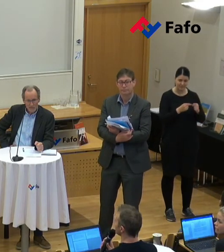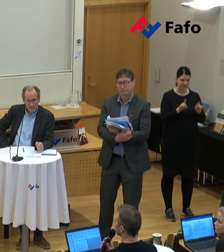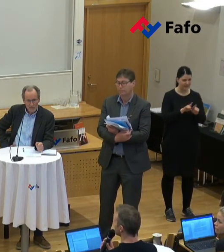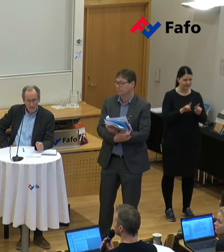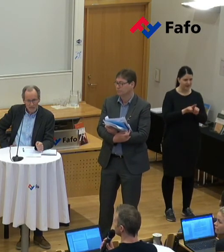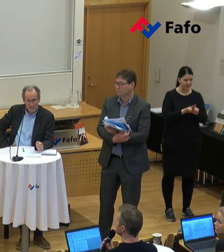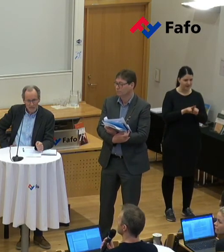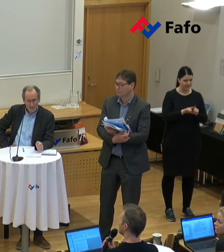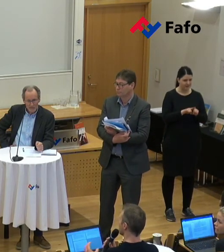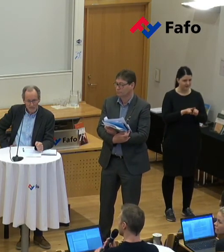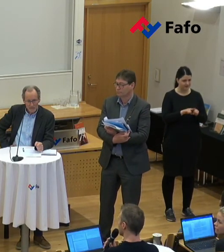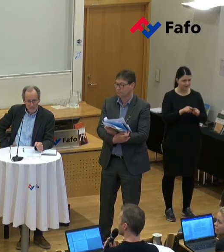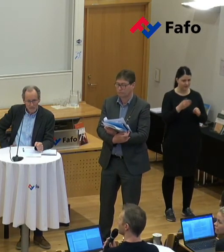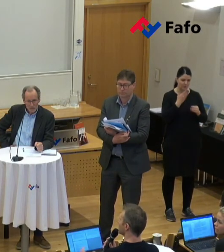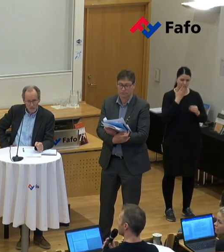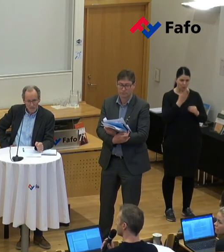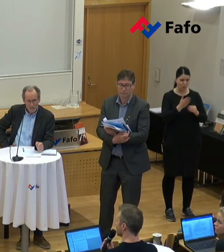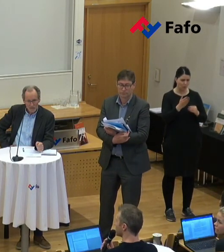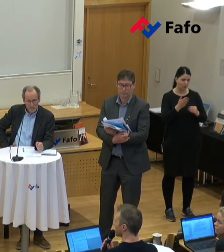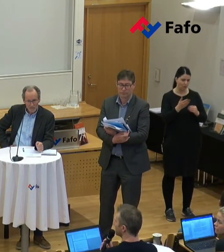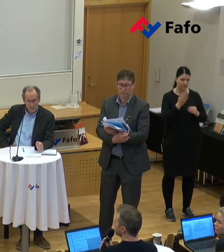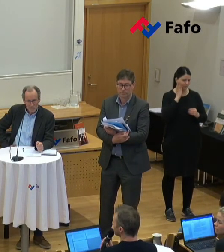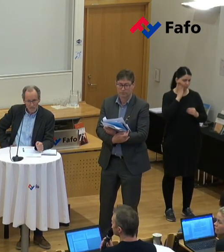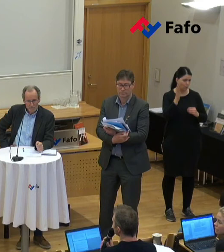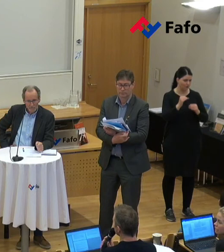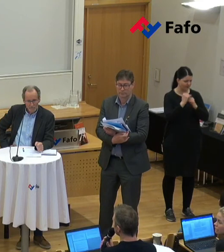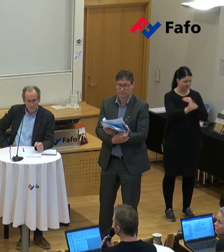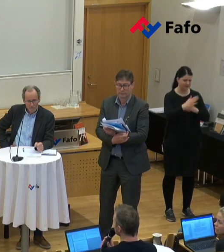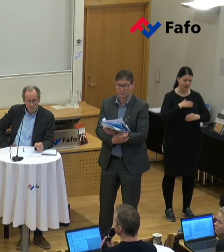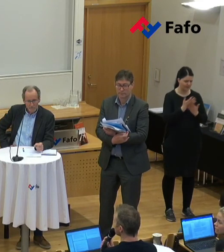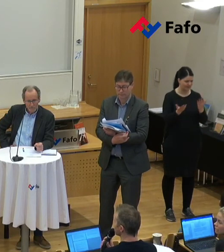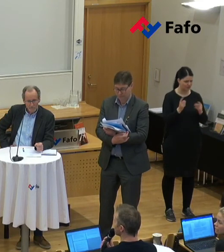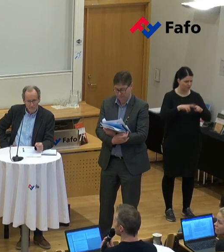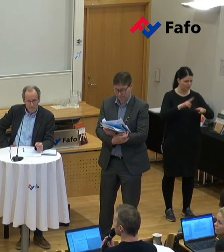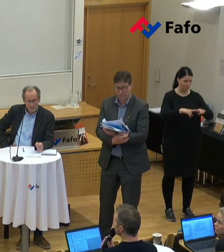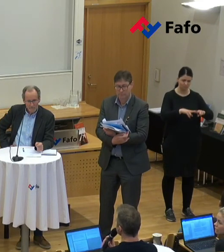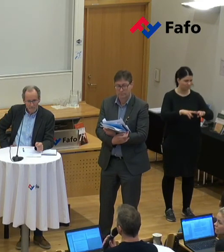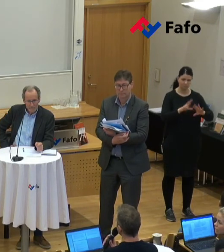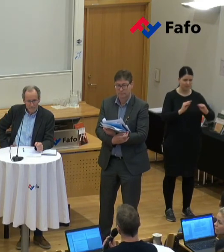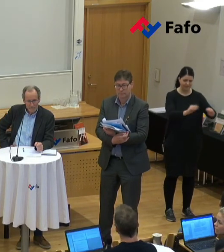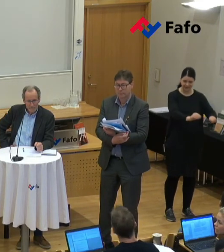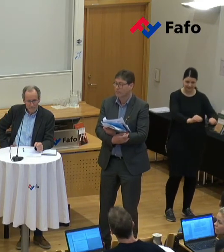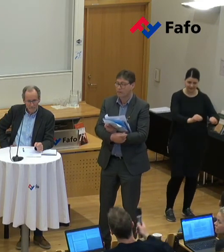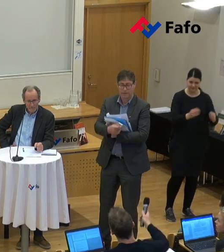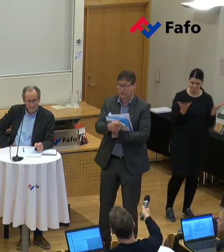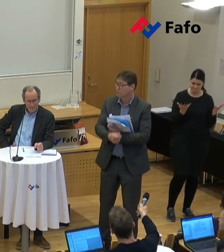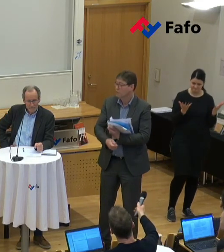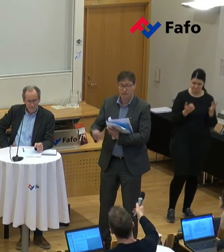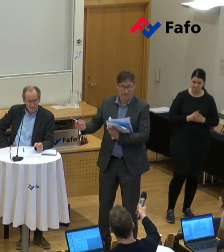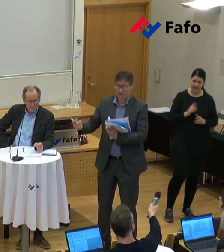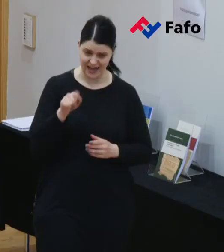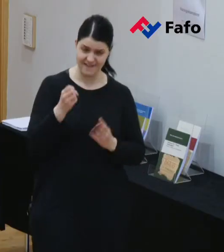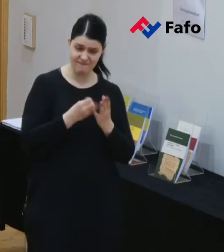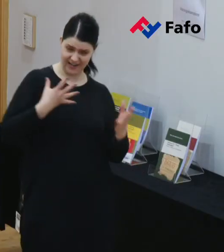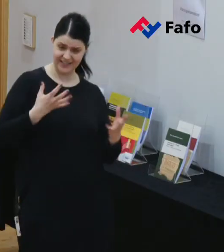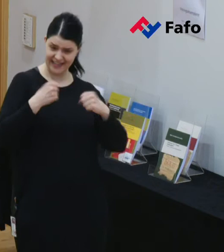lav bostabilitet. Ikke bedring på symptomer og så videre. Så spørsmålet blir, det verdt innsatsen? Ja, tusen